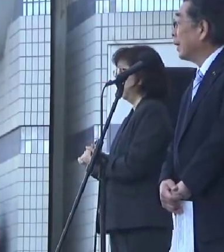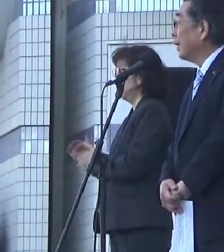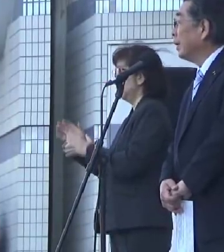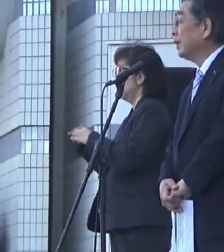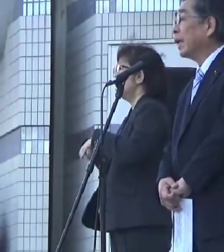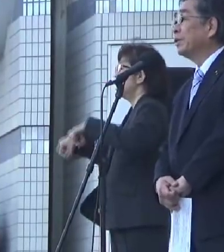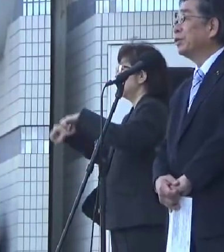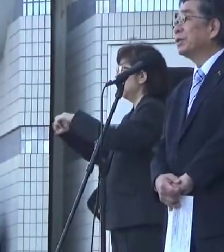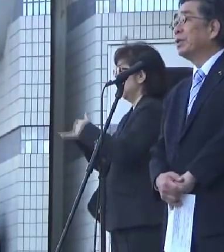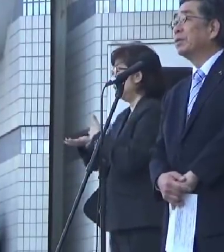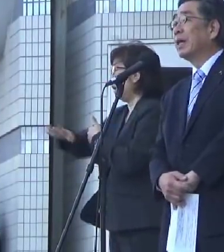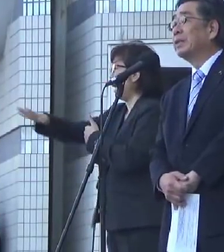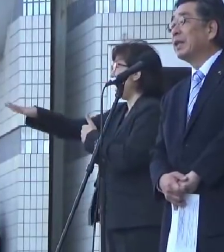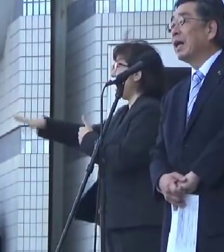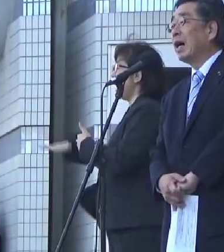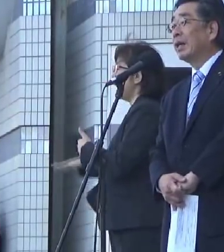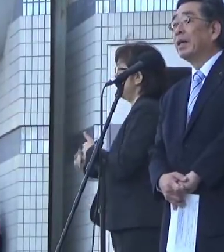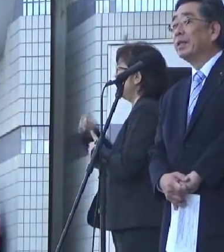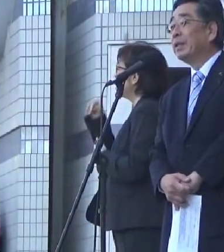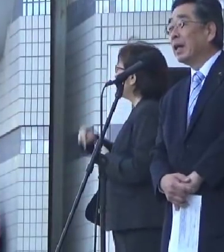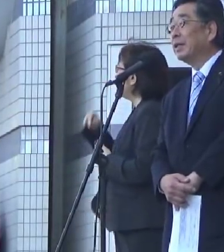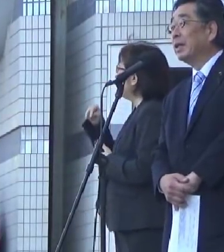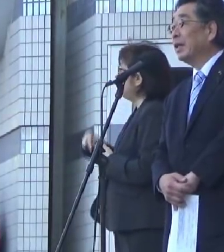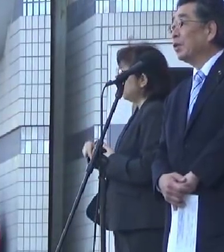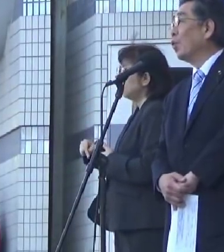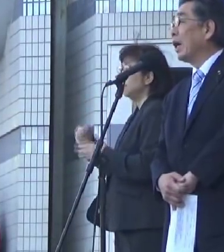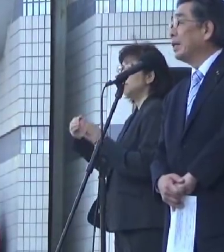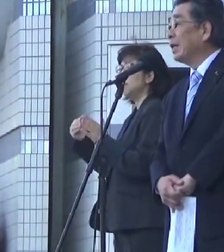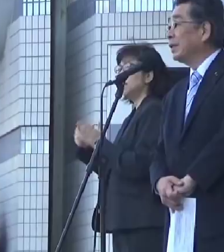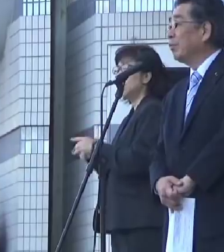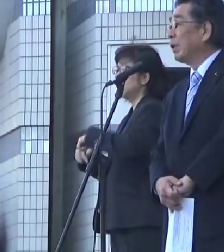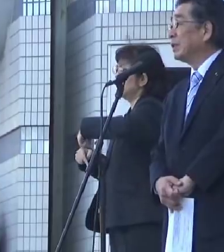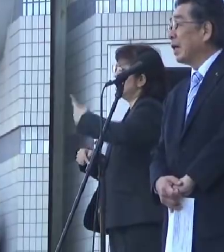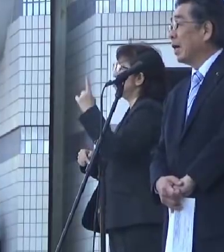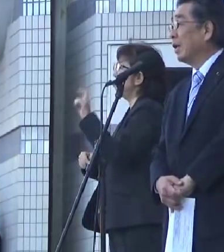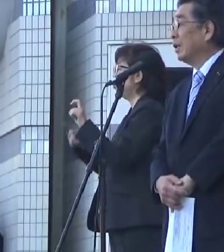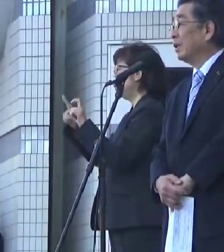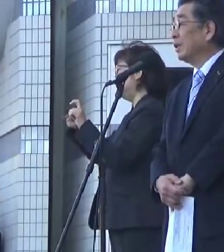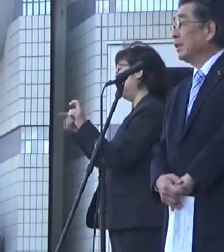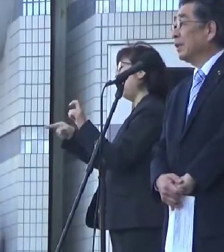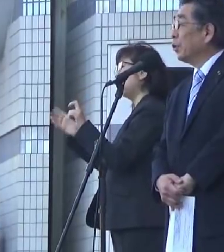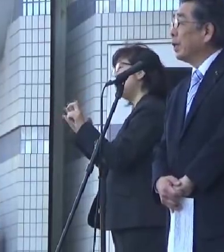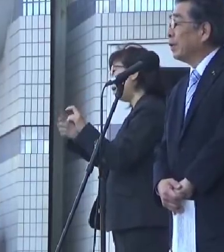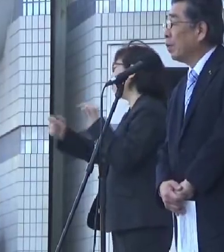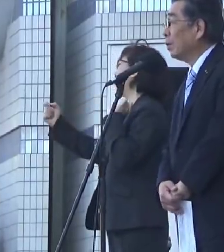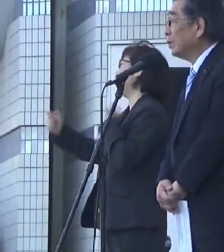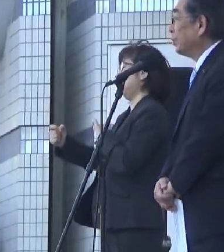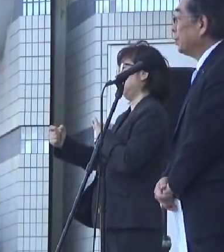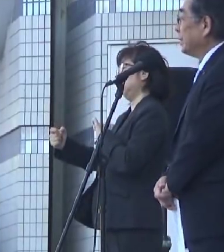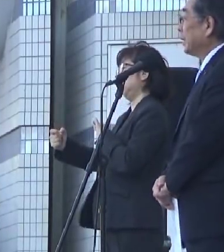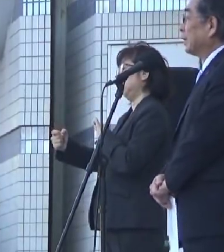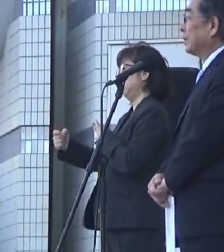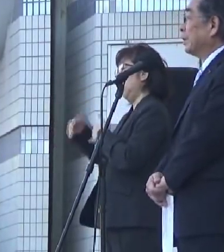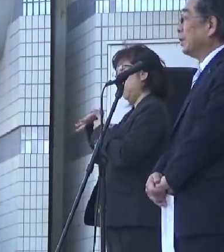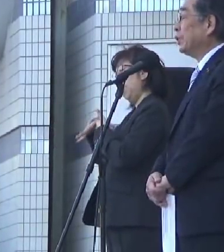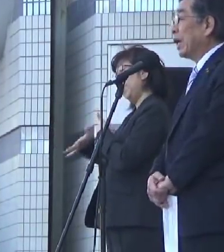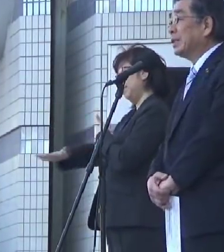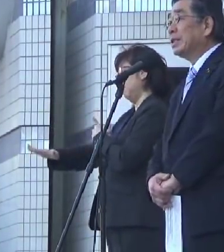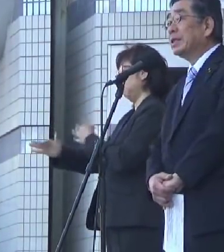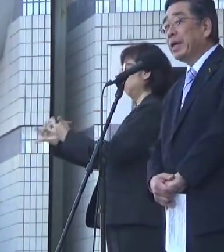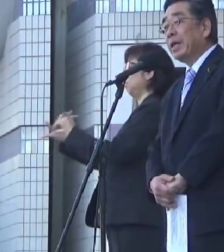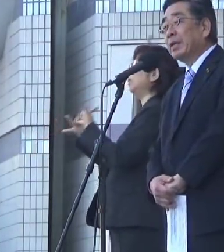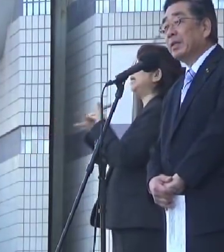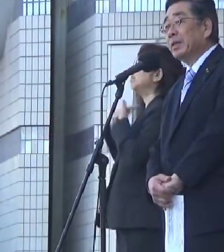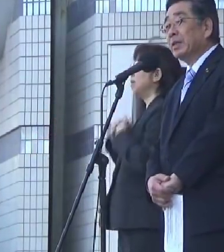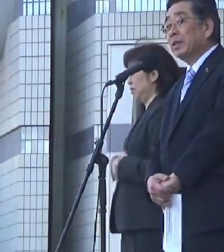来ますからね。110キロぐらいしか離れていない東海第二原発が去年の11月